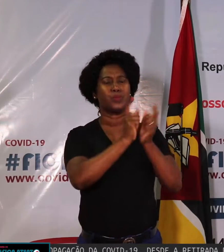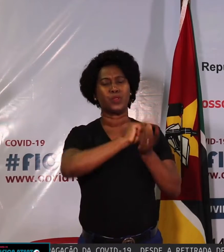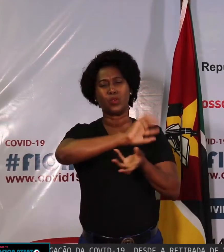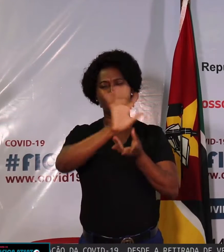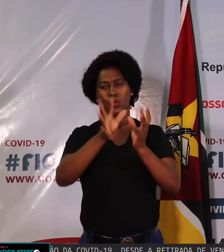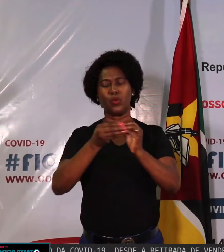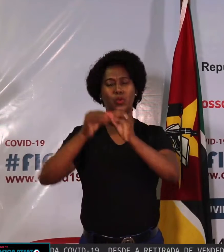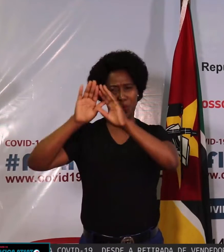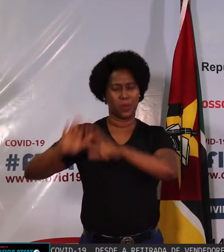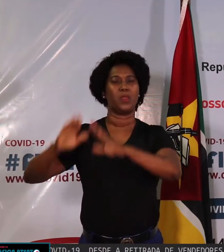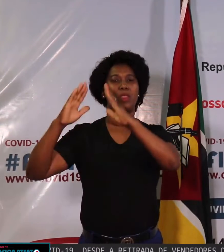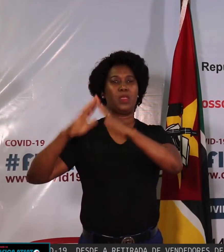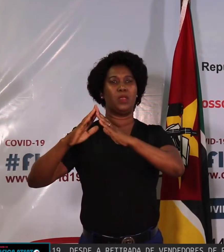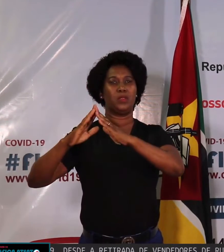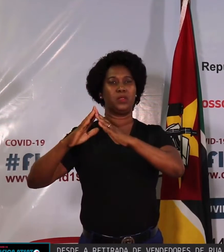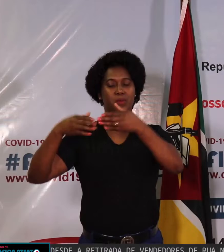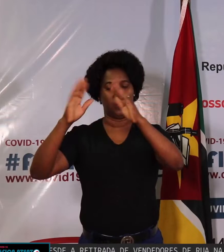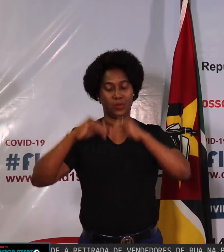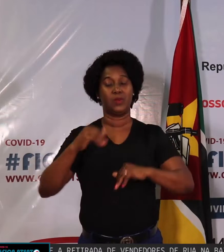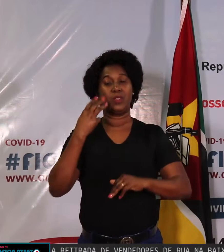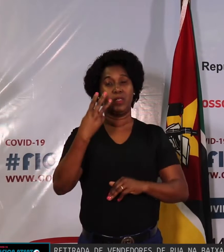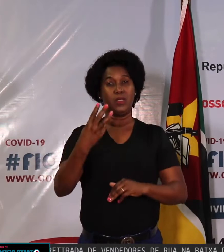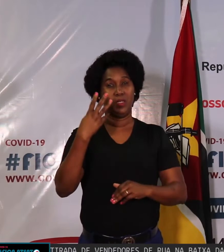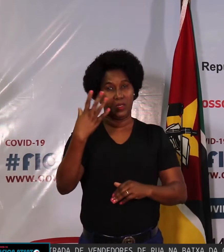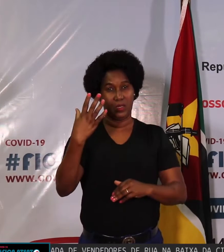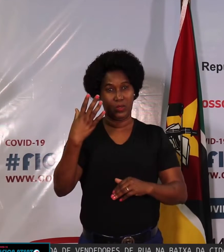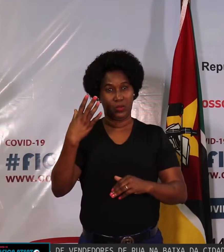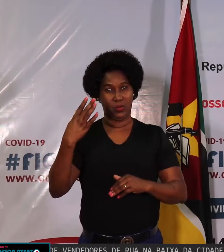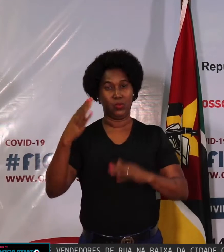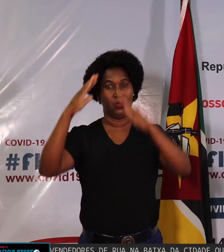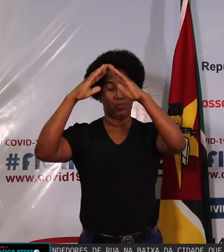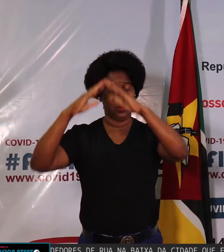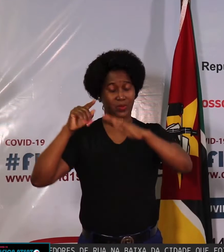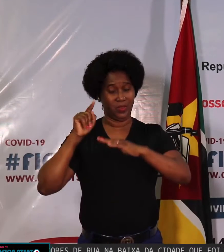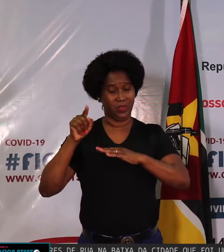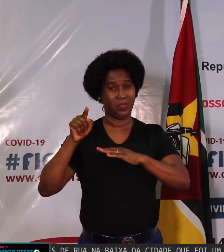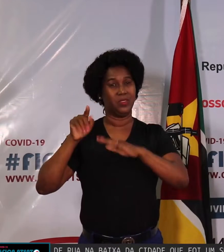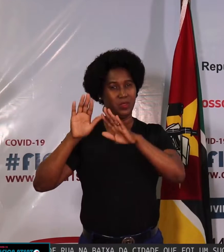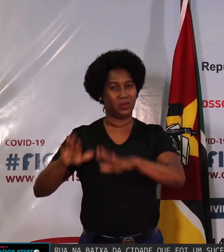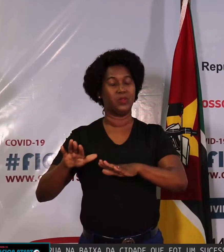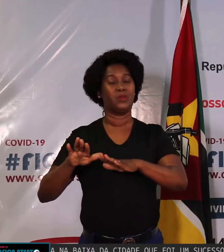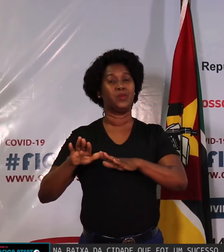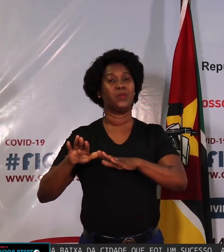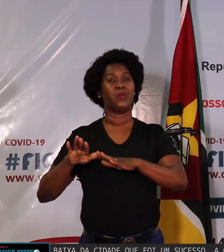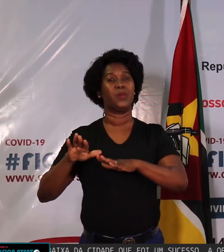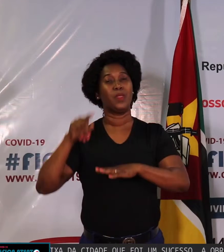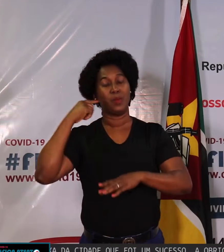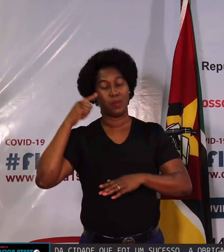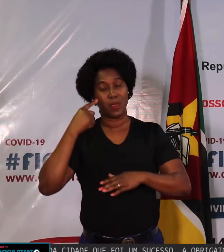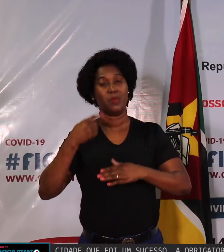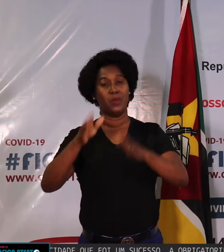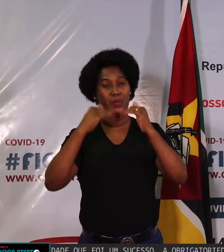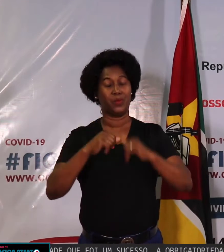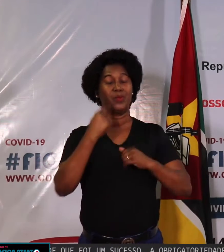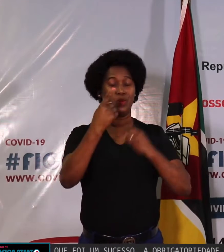sendo 35 no acampamento em Afungi, Cabo Delgado, e 17 fora do acampamento, nomeadamente